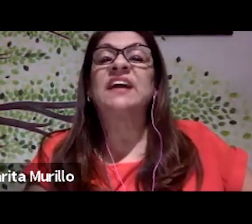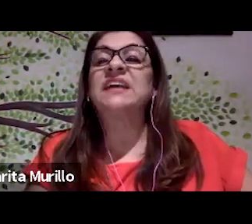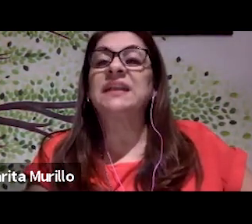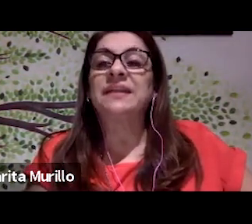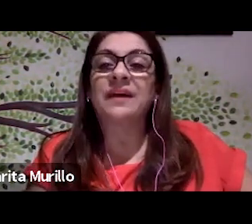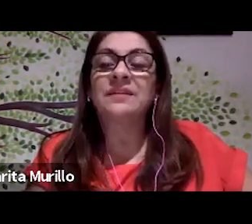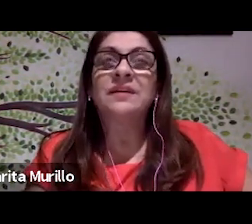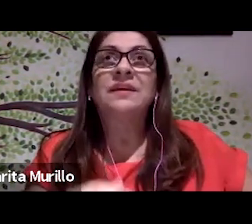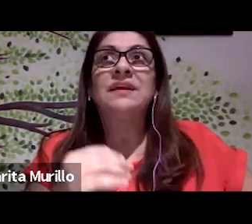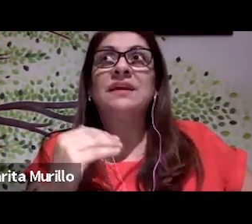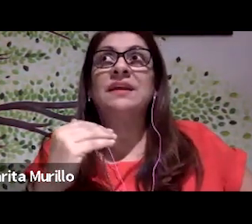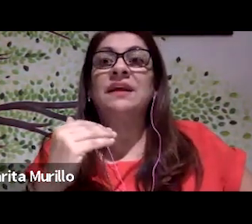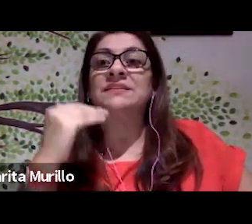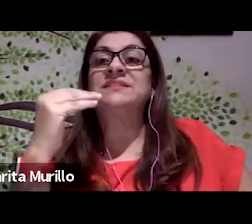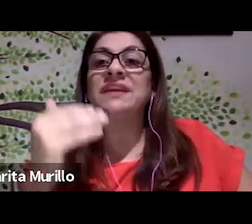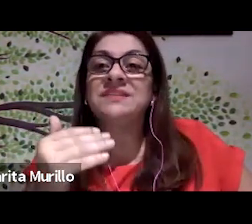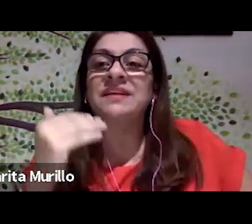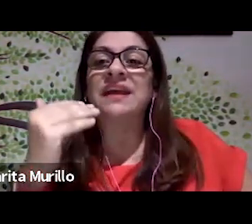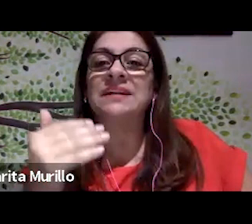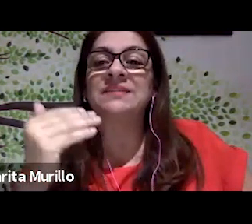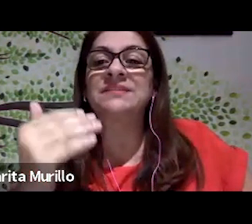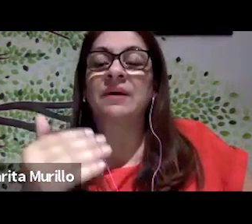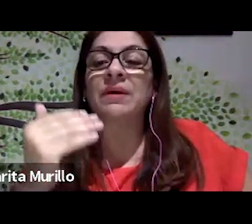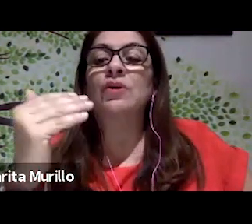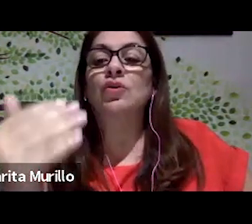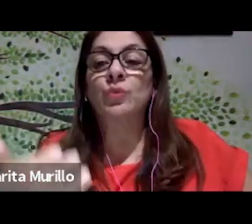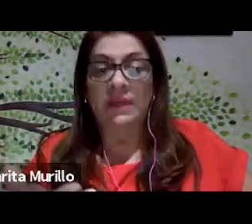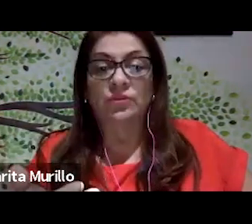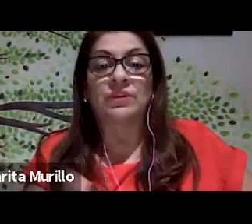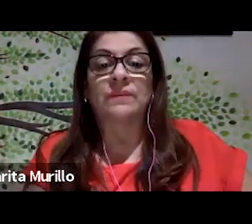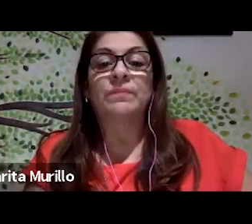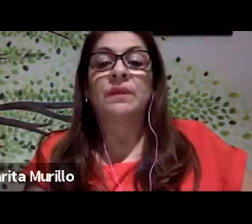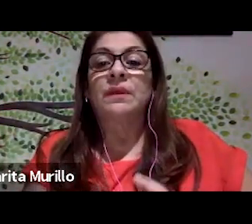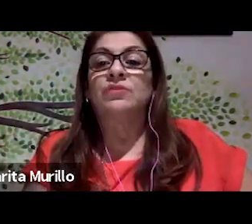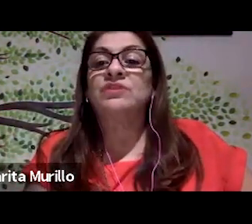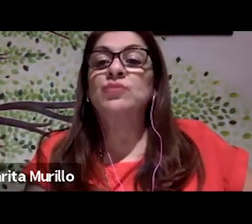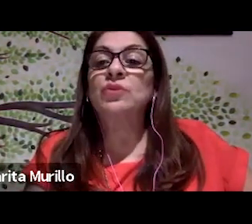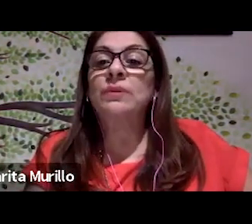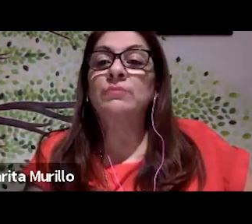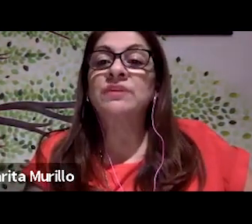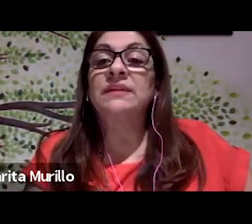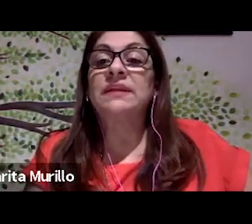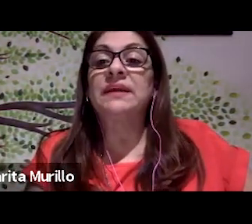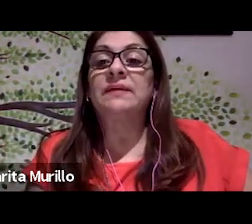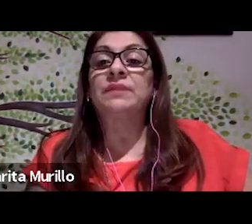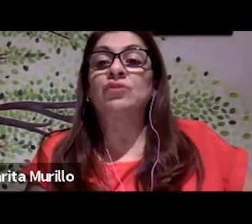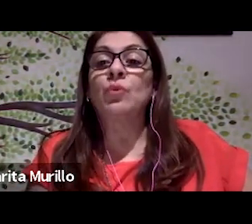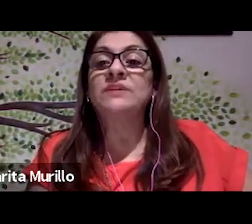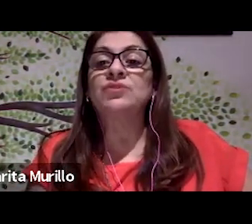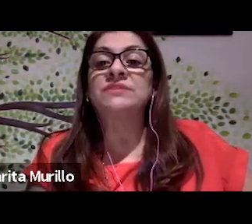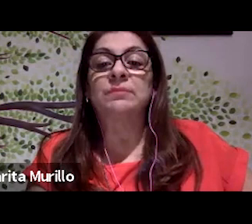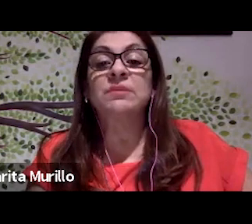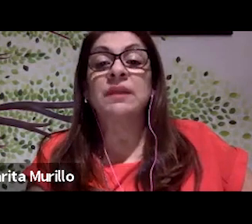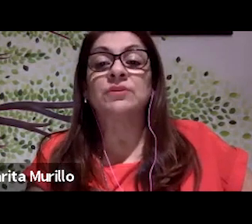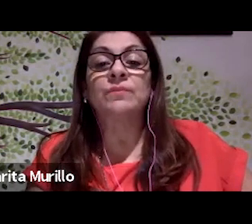tranquilidad y existencia de que alguien estaba cuidándote Entonces cuando hablamos de de